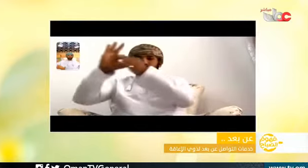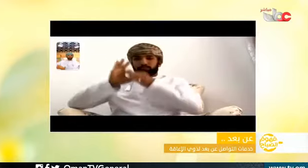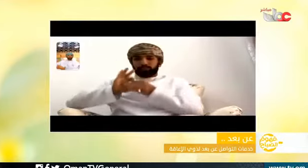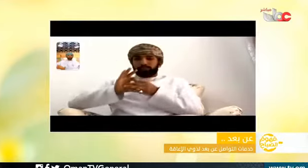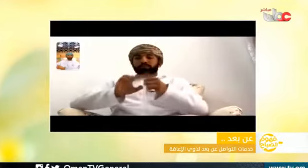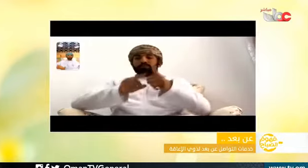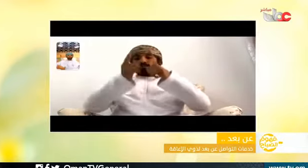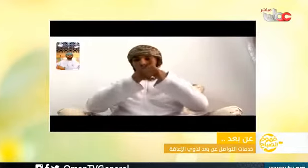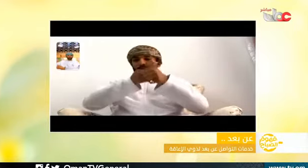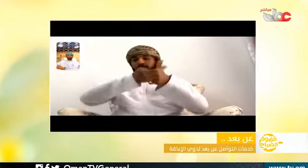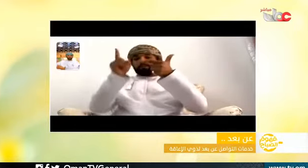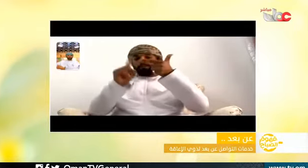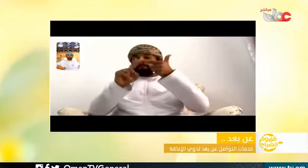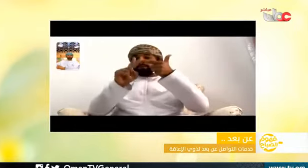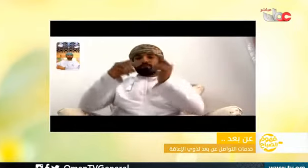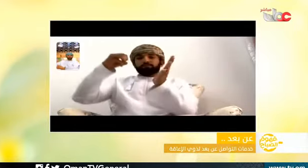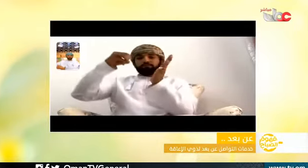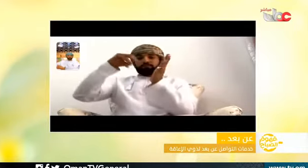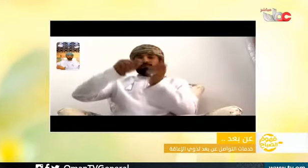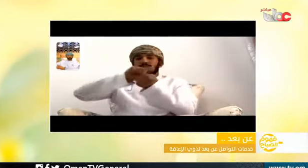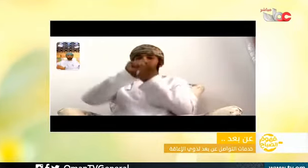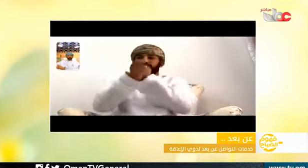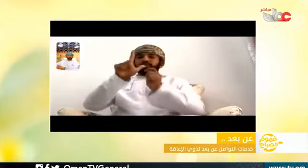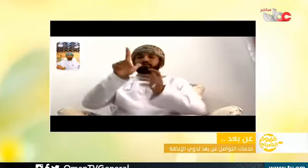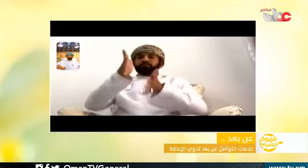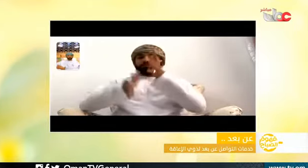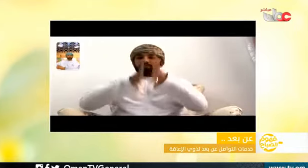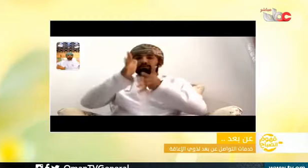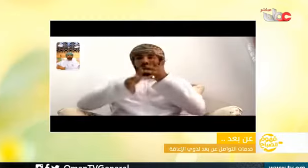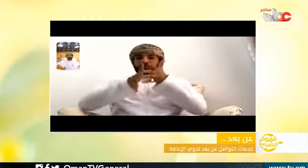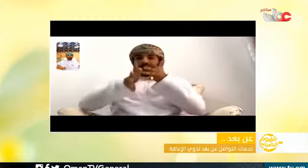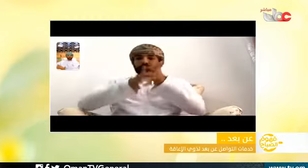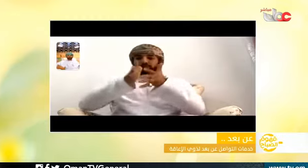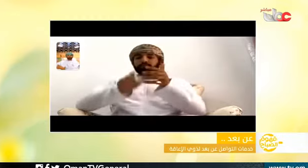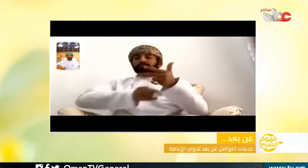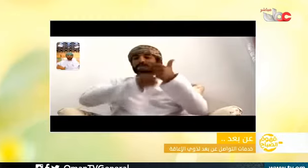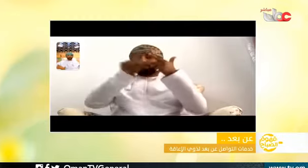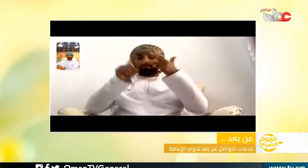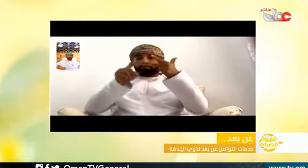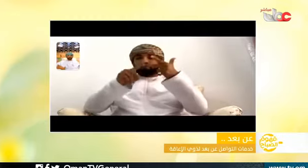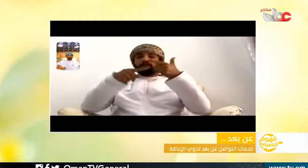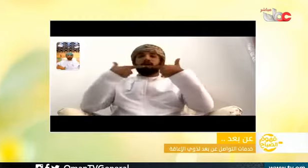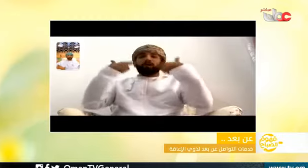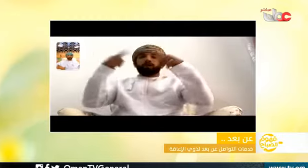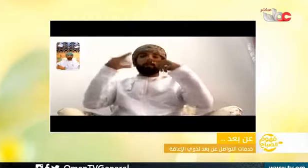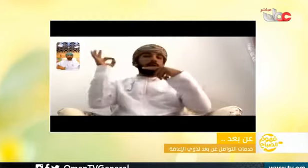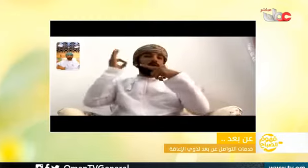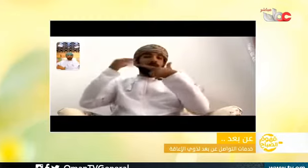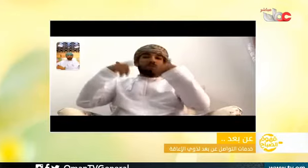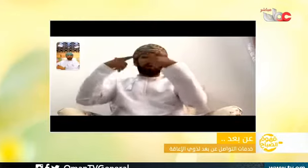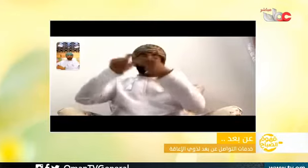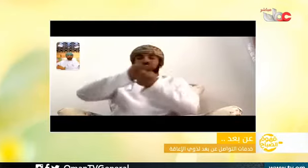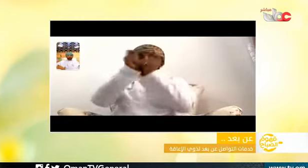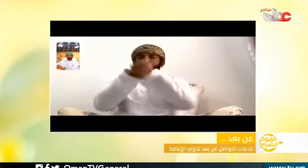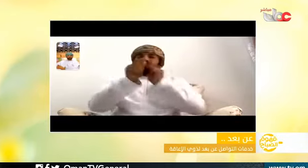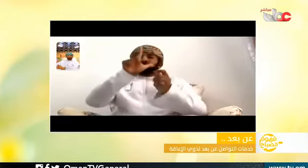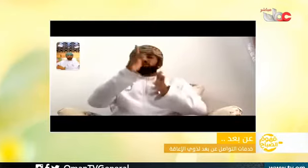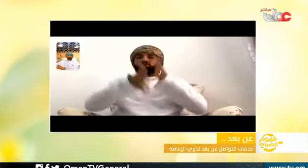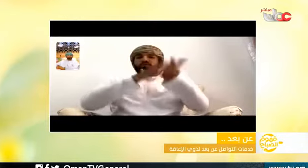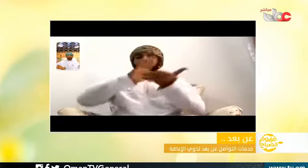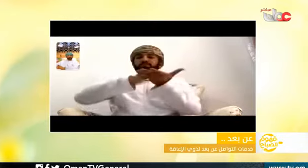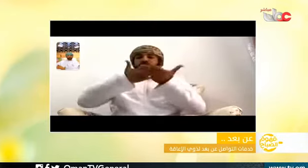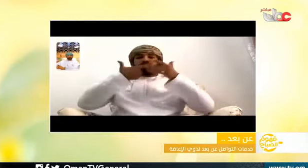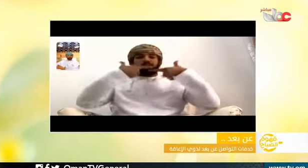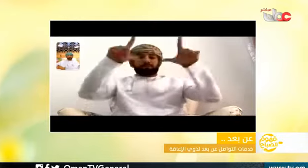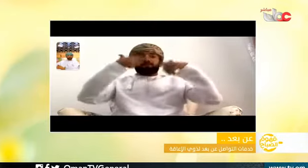موجود في أي مكان وأينما كان، واتصاله بالمترجم المباشر، وأيضا خدمة الباركود اللي هي التي تجعل